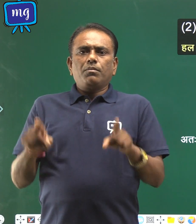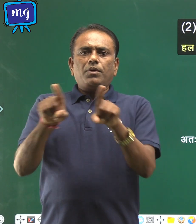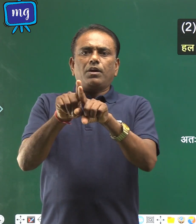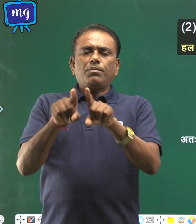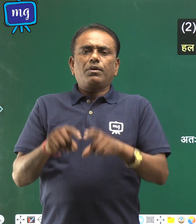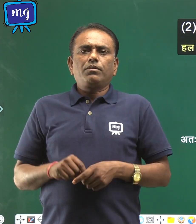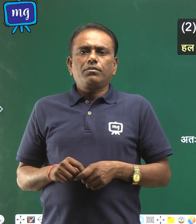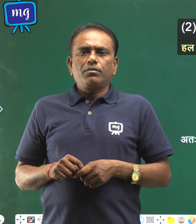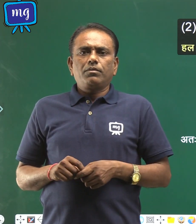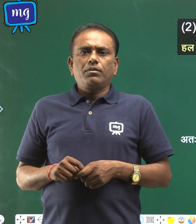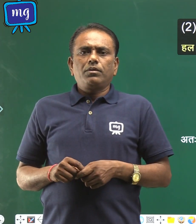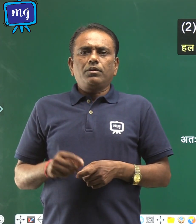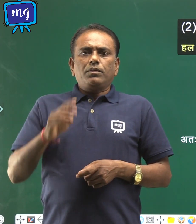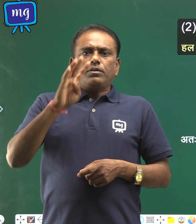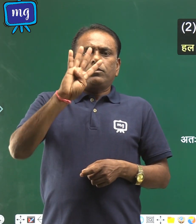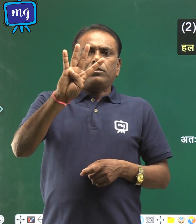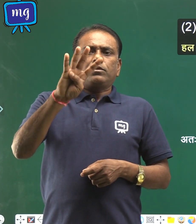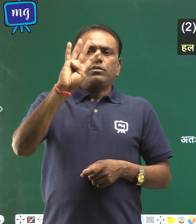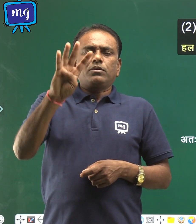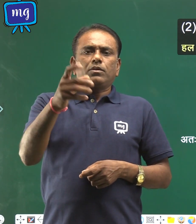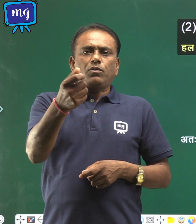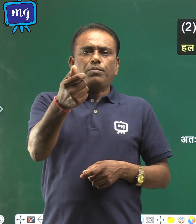बराबर 44 रुपये